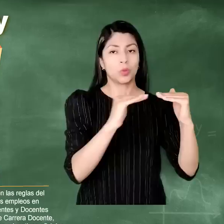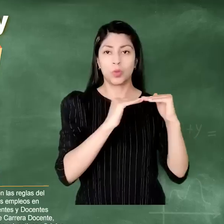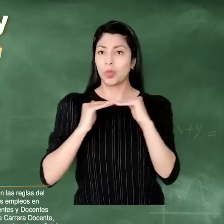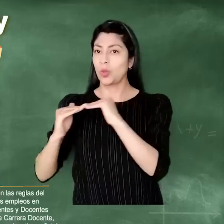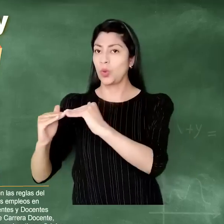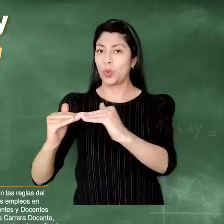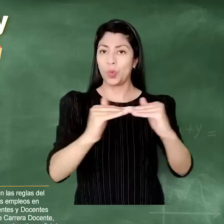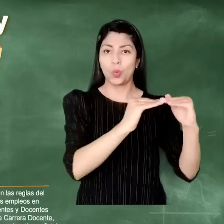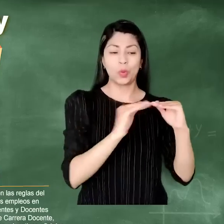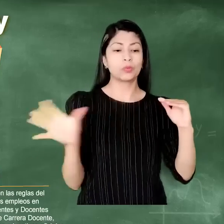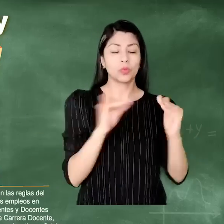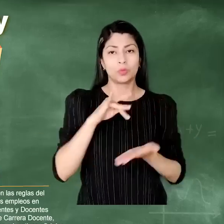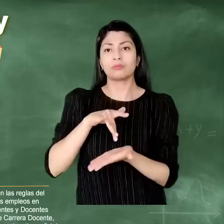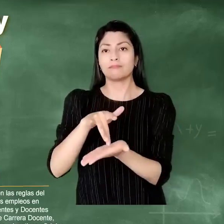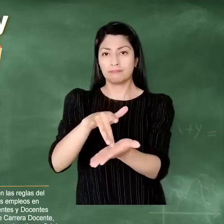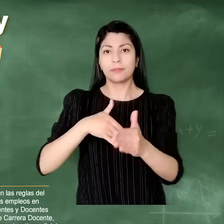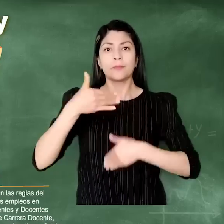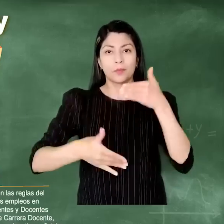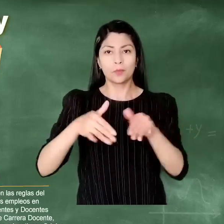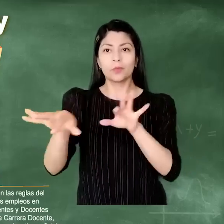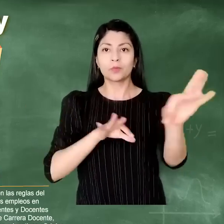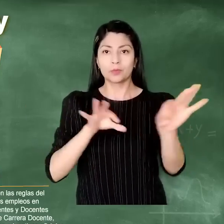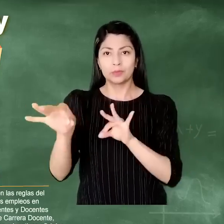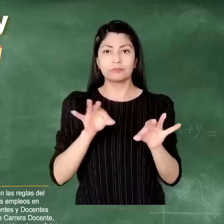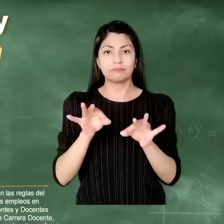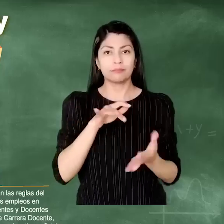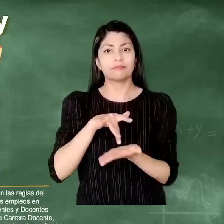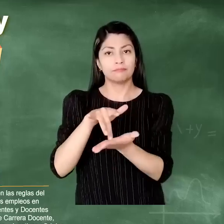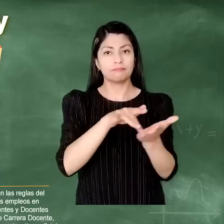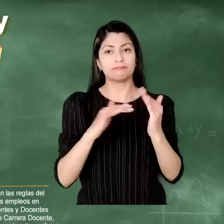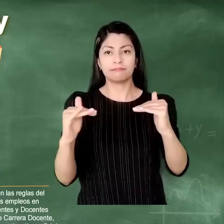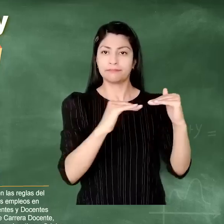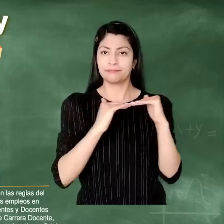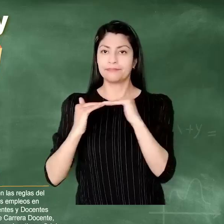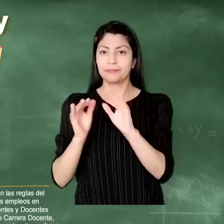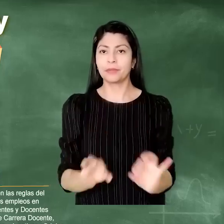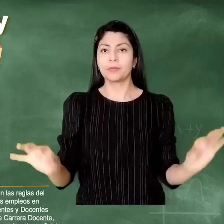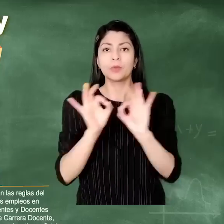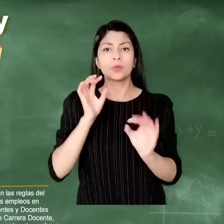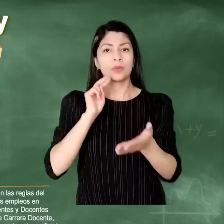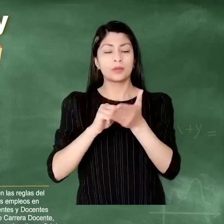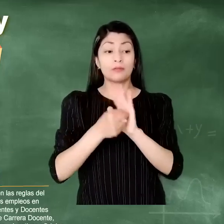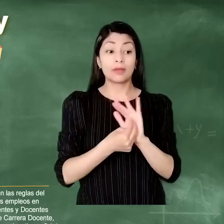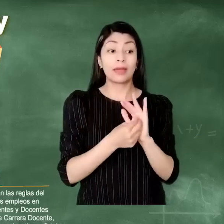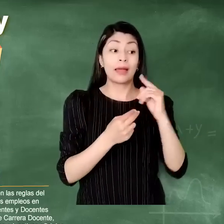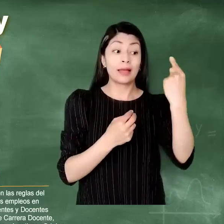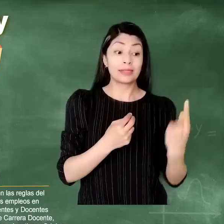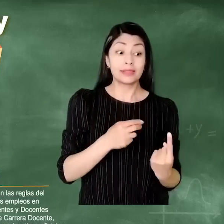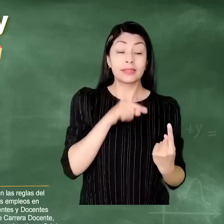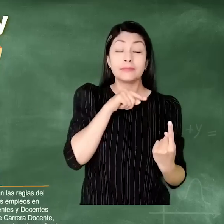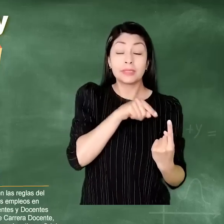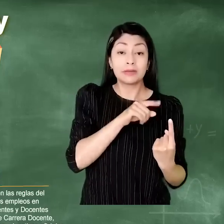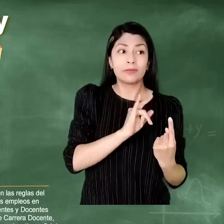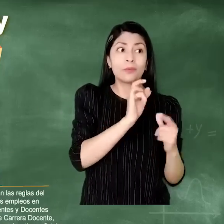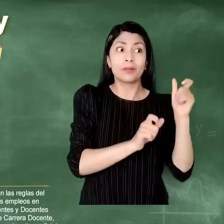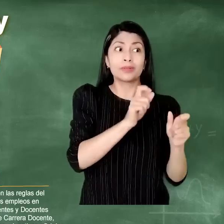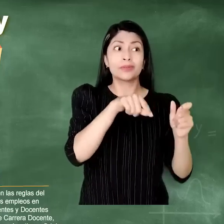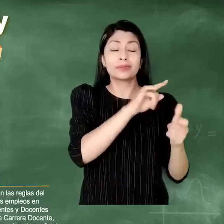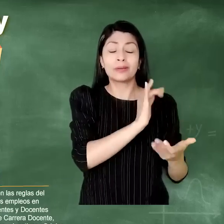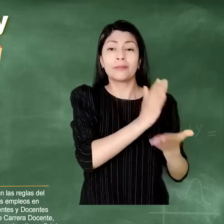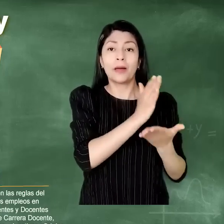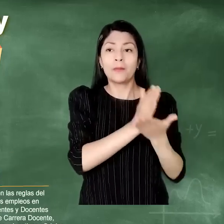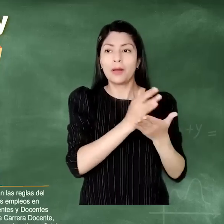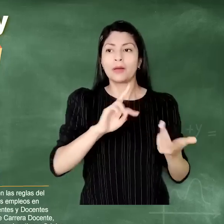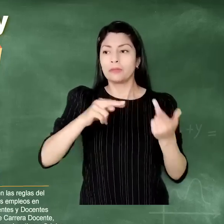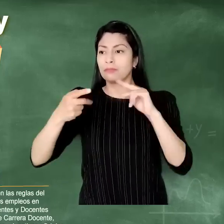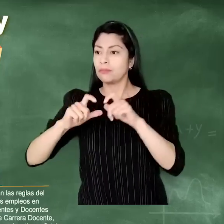igualdad frente a todos los que participan en este proceso de selección, de prevalencia del interés general sobre el particular,